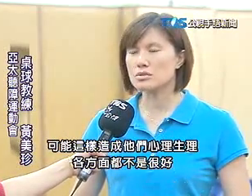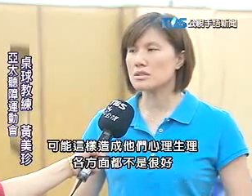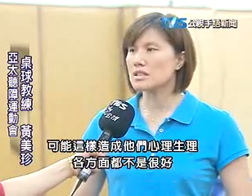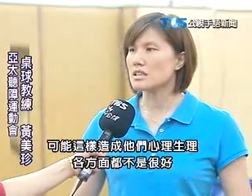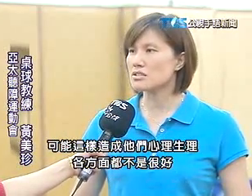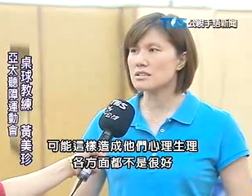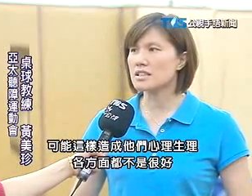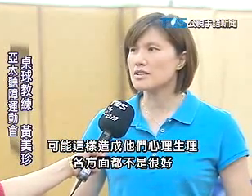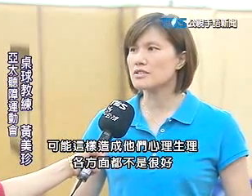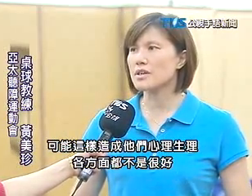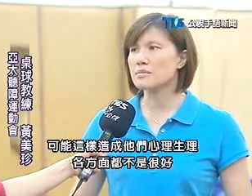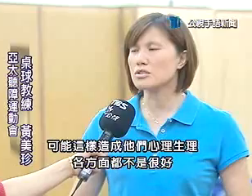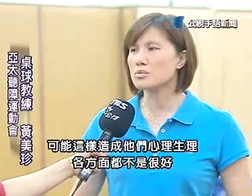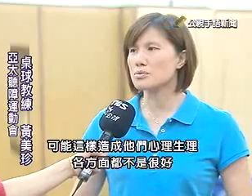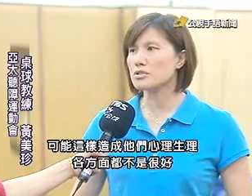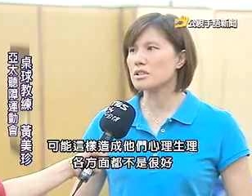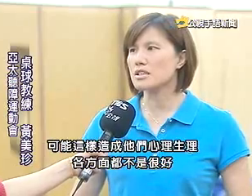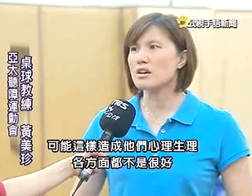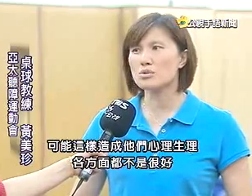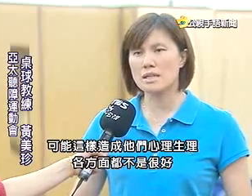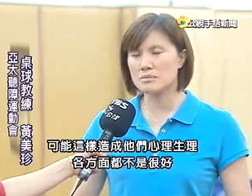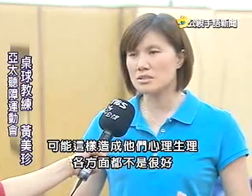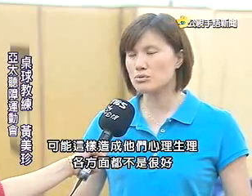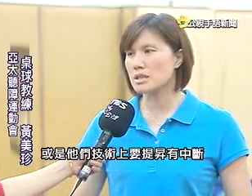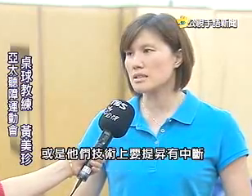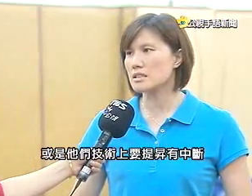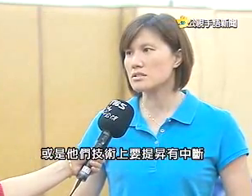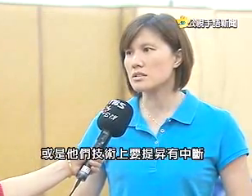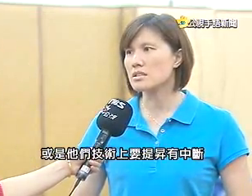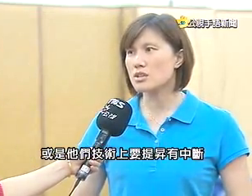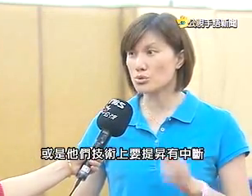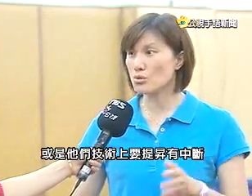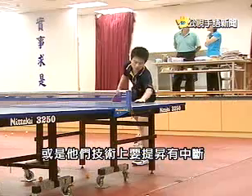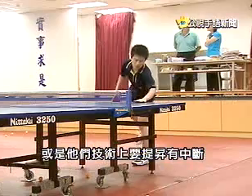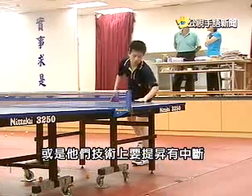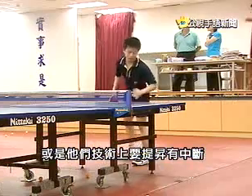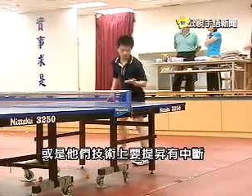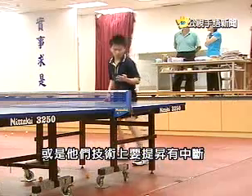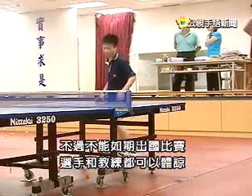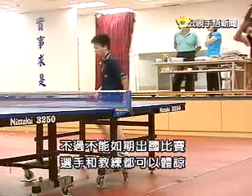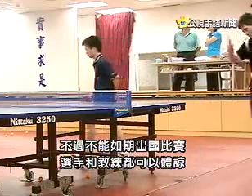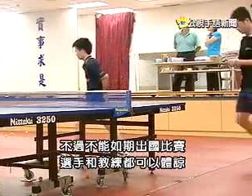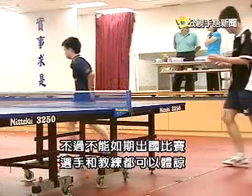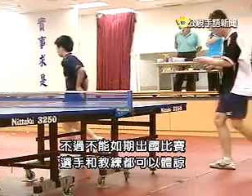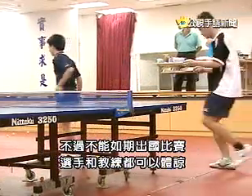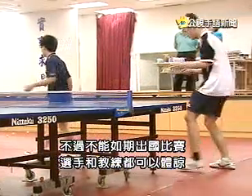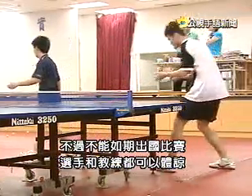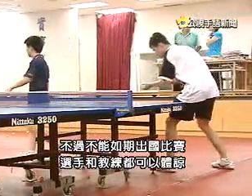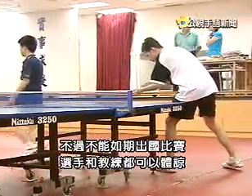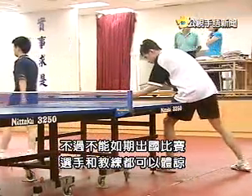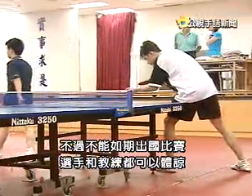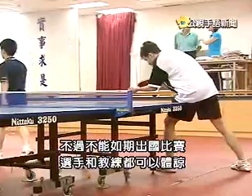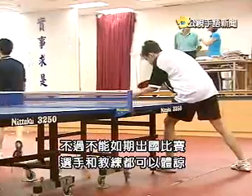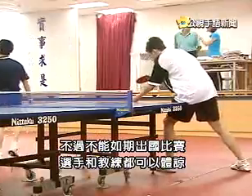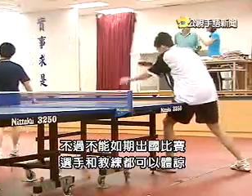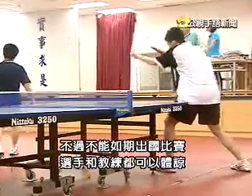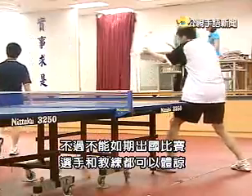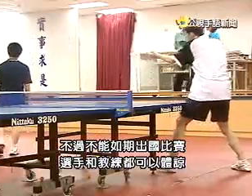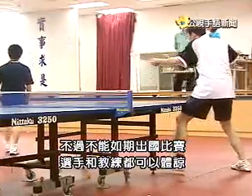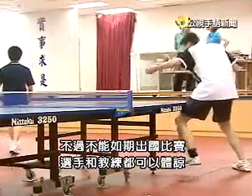生理啊心理各方面都不是很好，或者他们技术上的提升有中断。 不过不能如期出国比赛，选